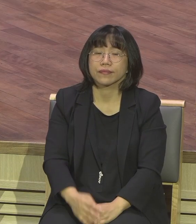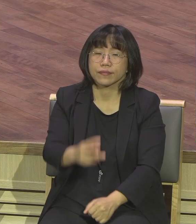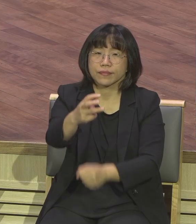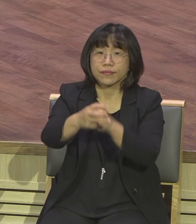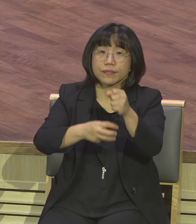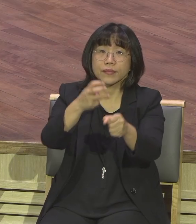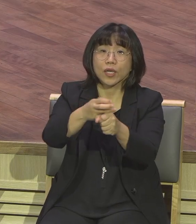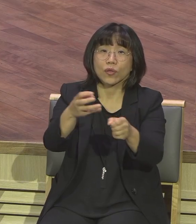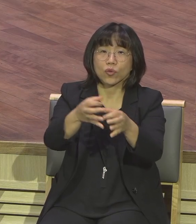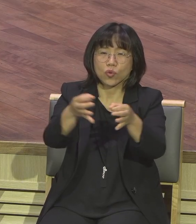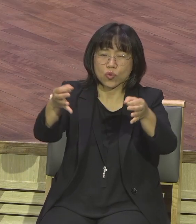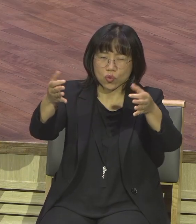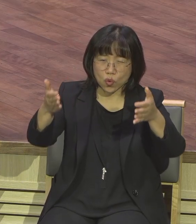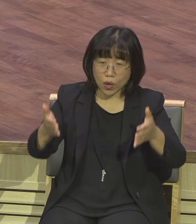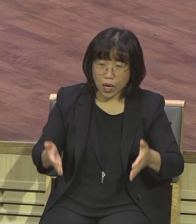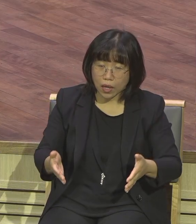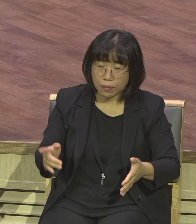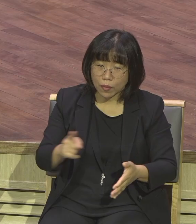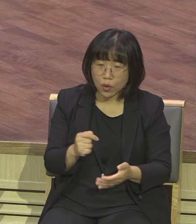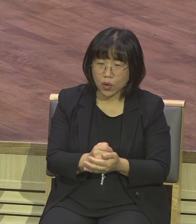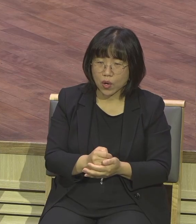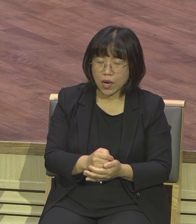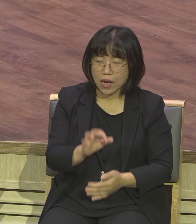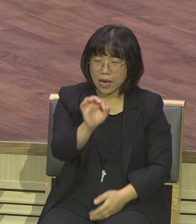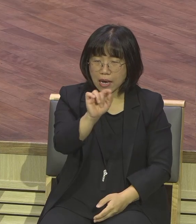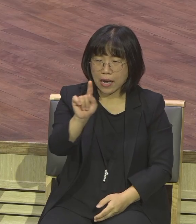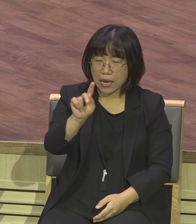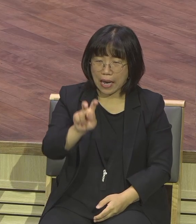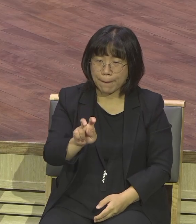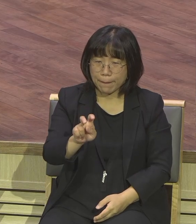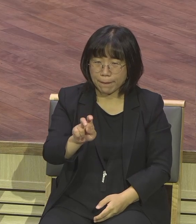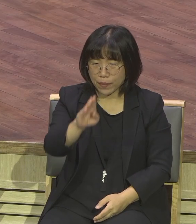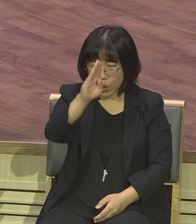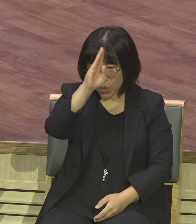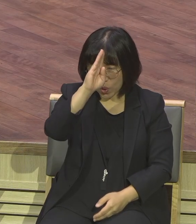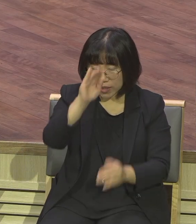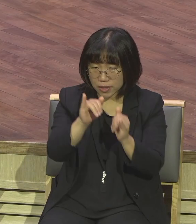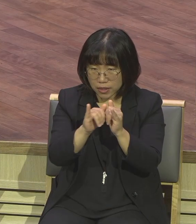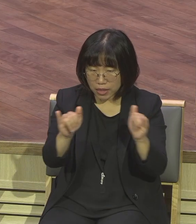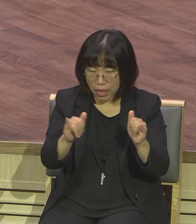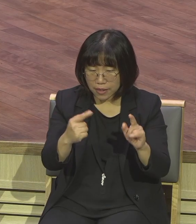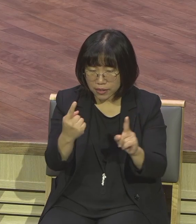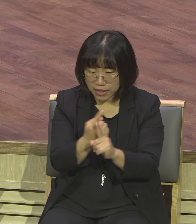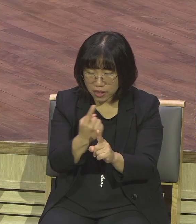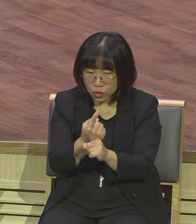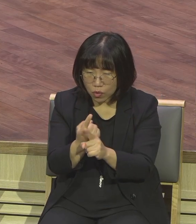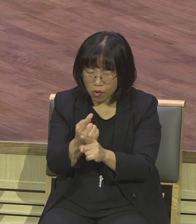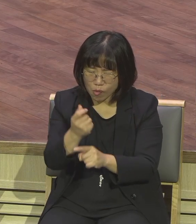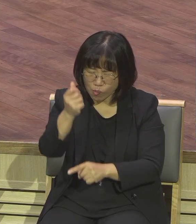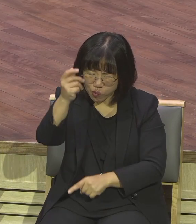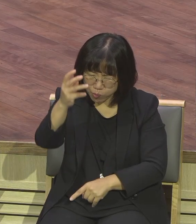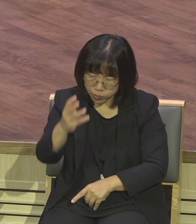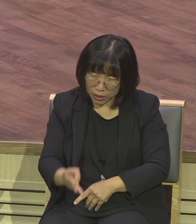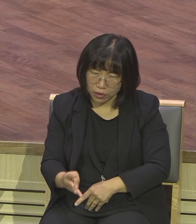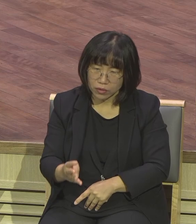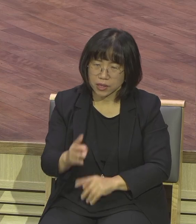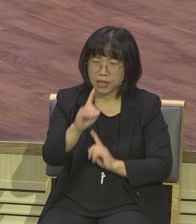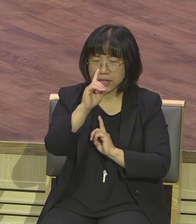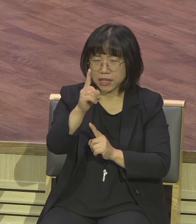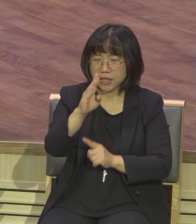30년간 수만 명의 암 환자를 그렇게 치료하고 온 이병욱 박사입니다.